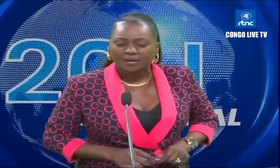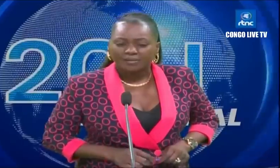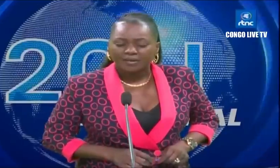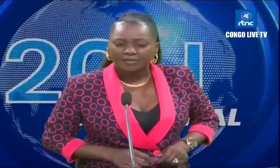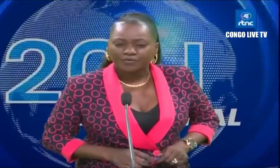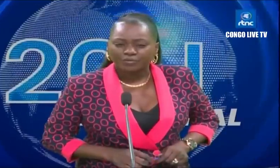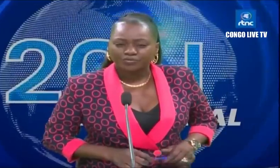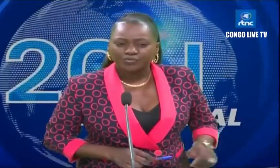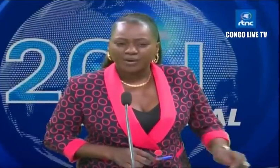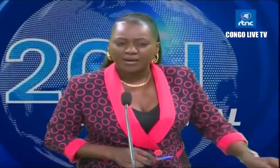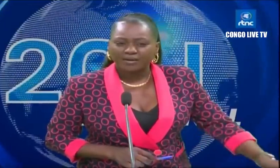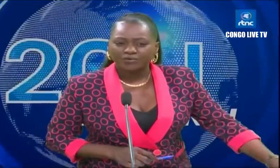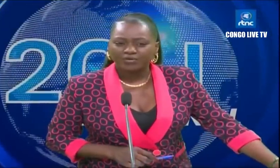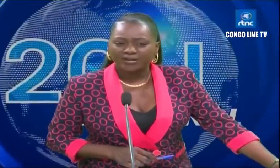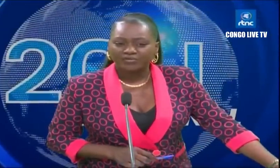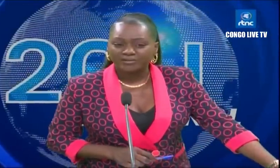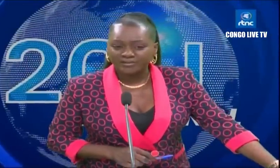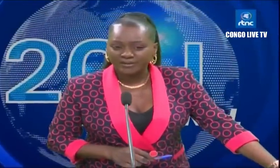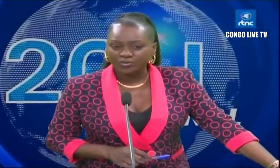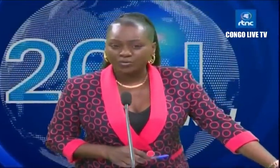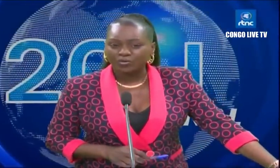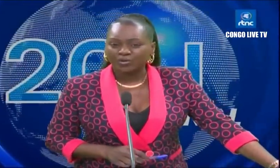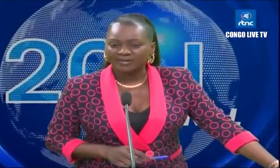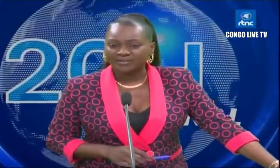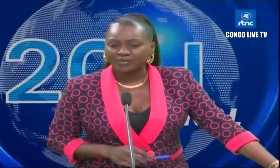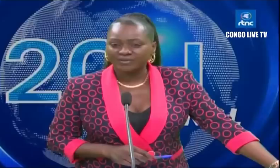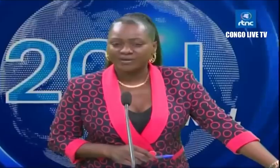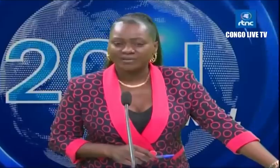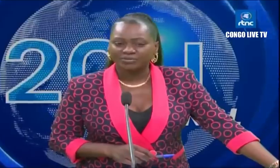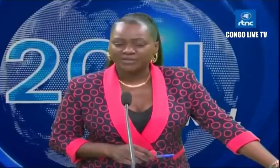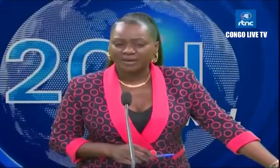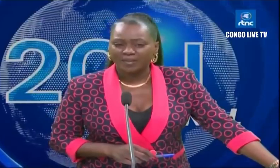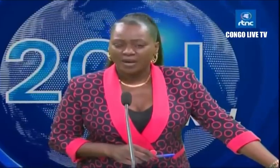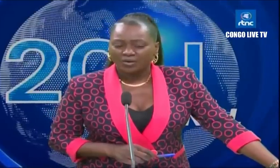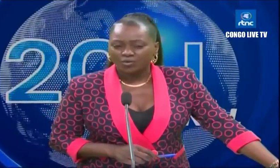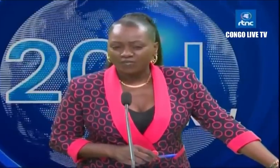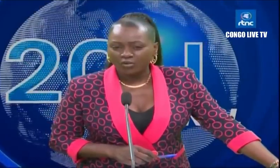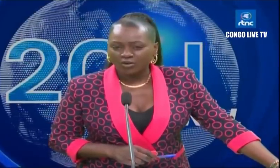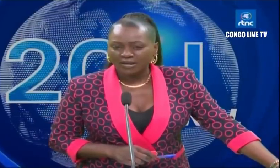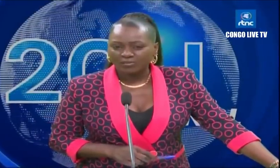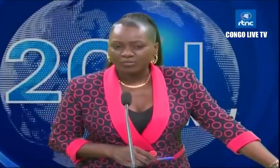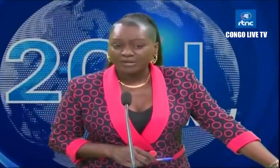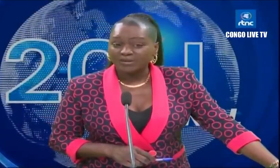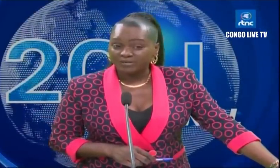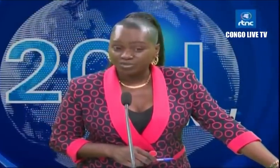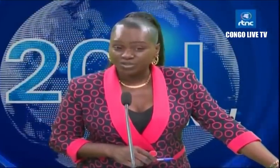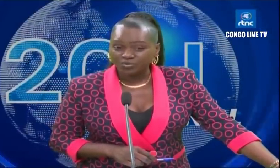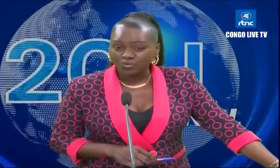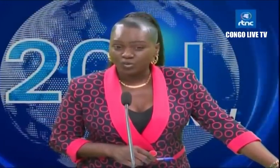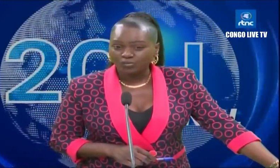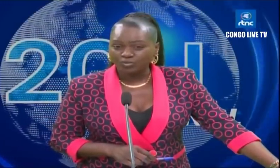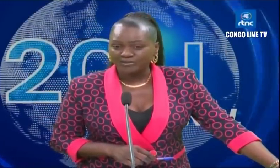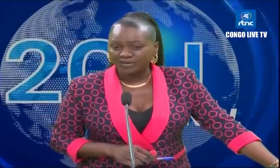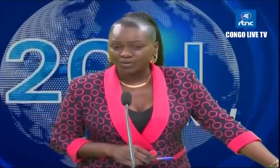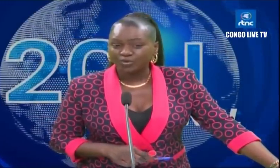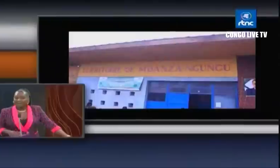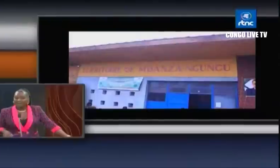Mesdames, Messieurs, bonsoir. À la une de l'actualité, lutte contre l'insécurité alimentaire. Le gouvernement de la République met les bouchées doubles pour lutter contre la crise